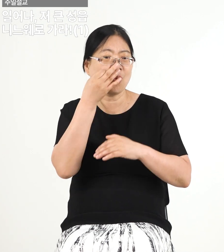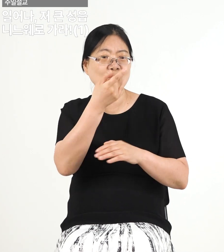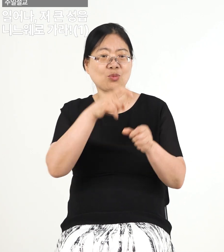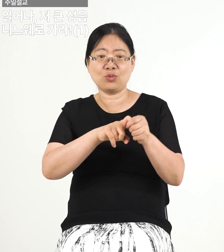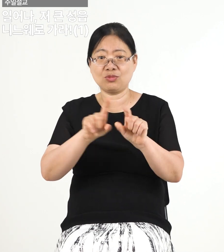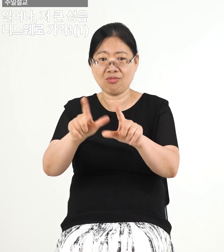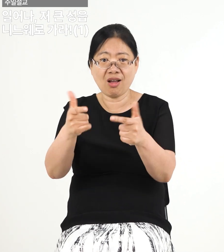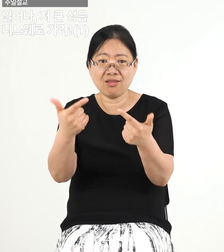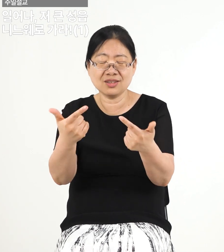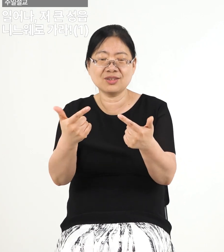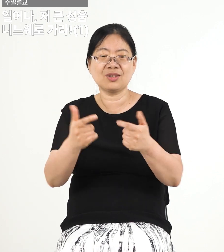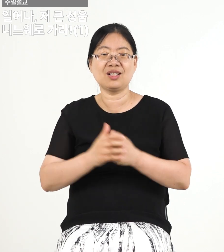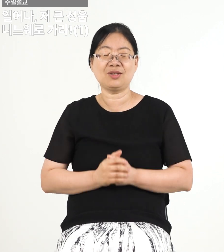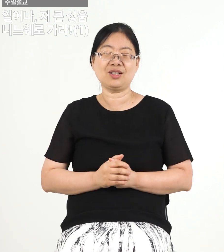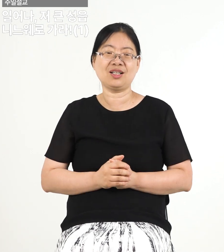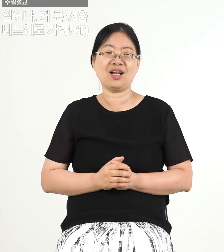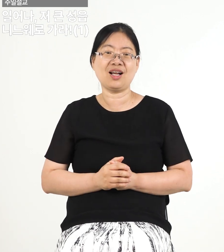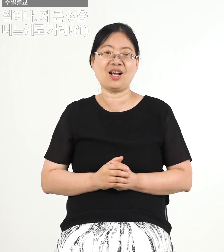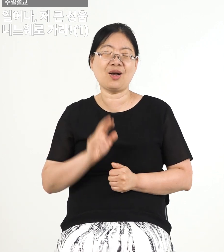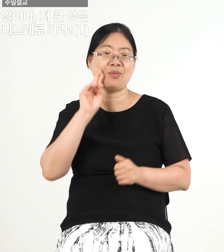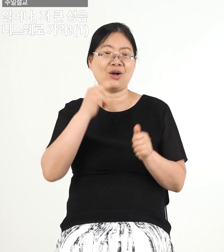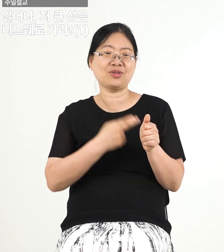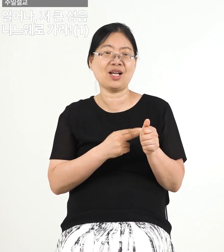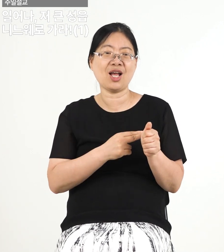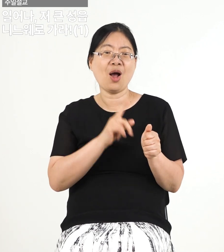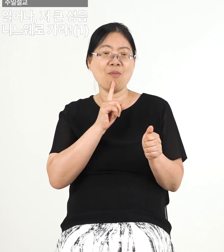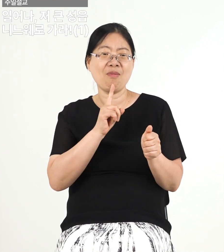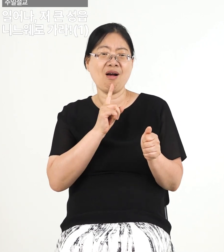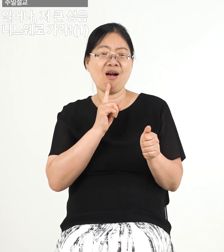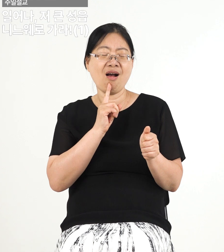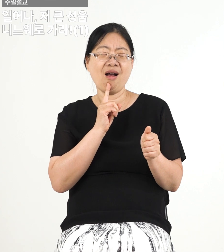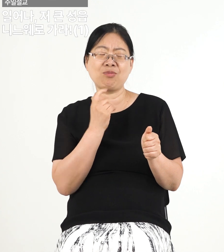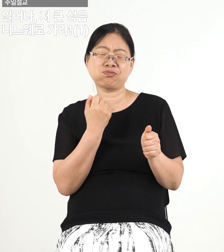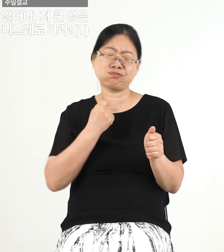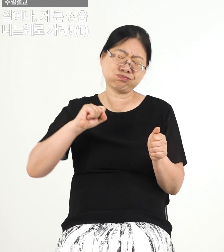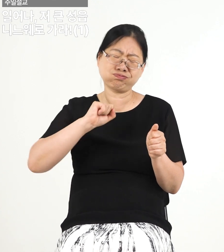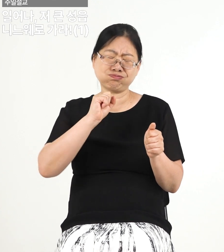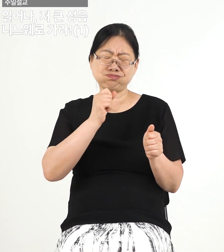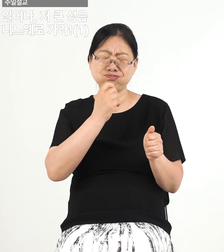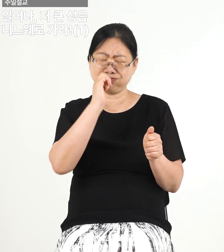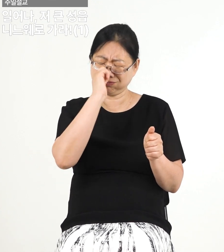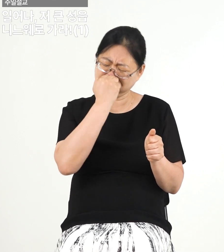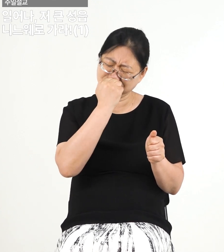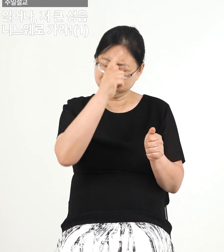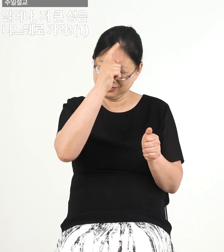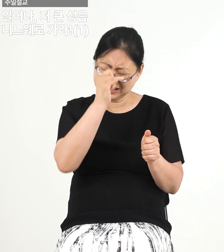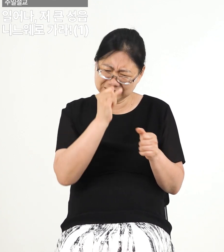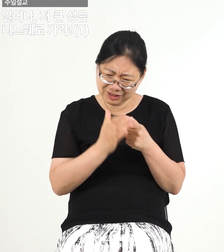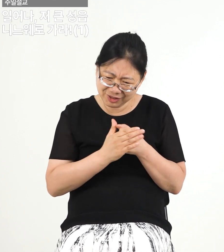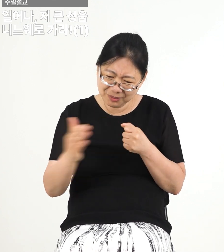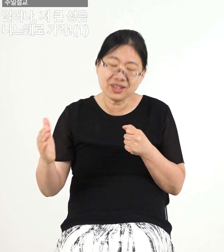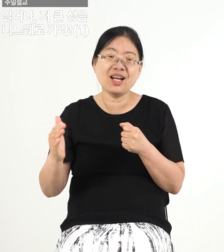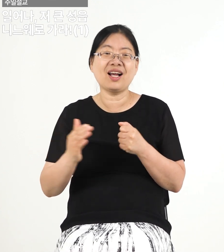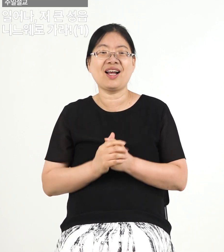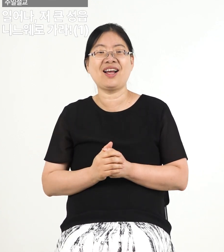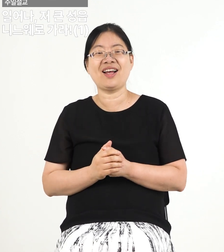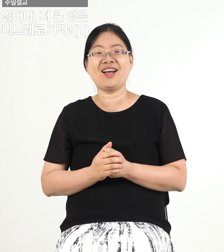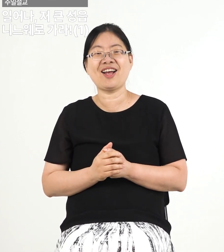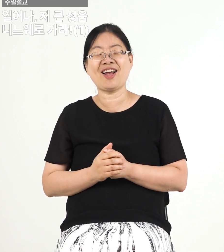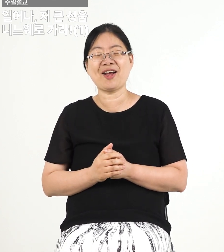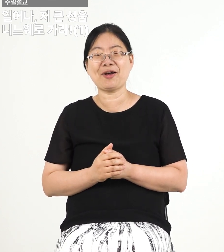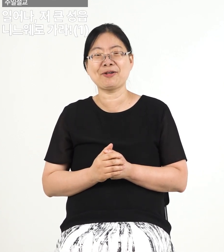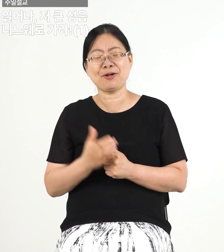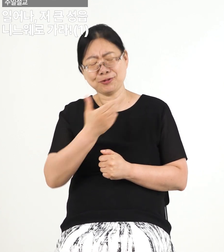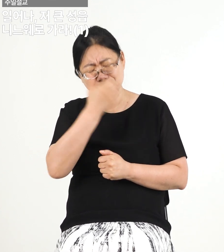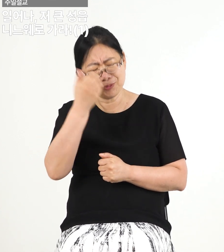아니라 말로 해서 안 들으니까 비상한 옐로우 카드를